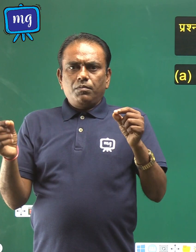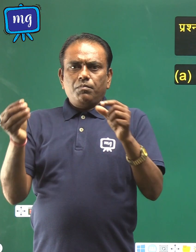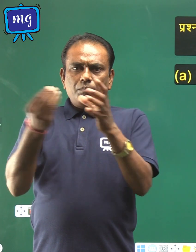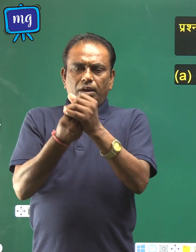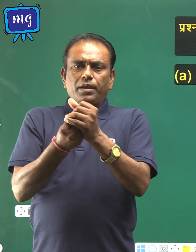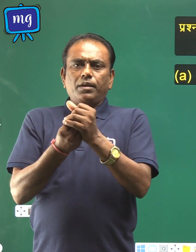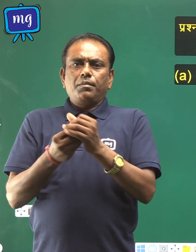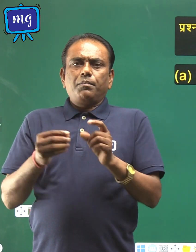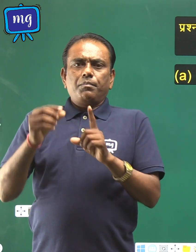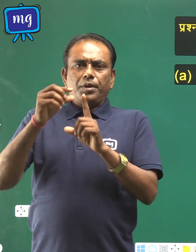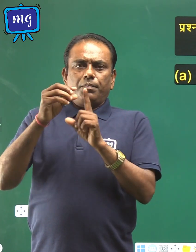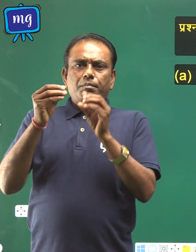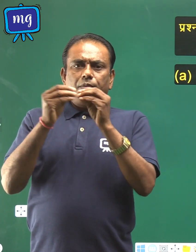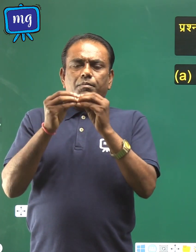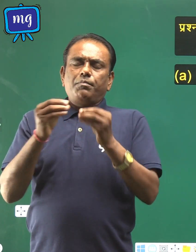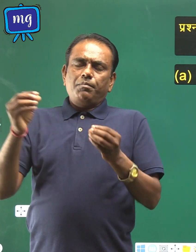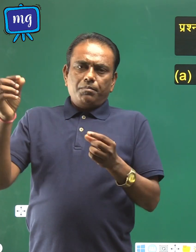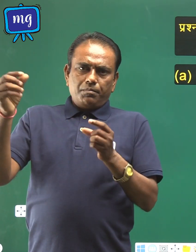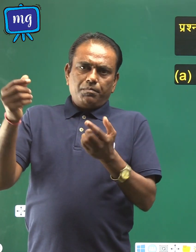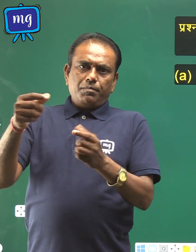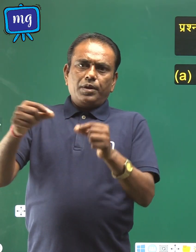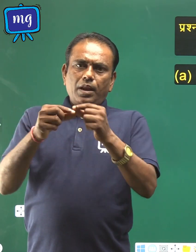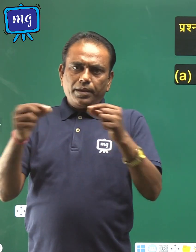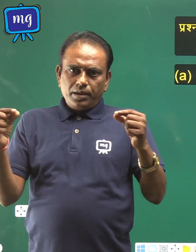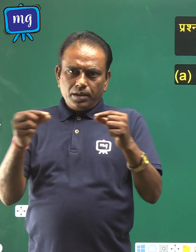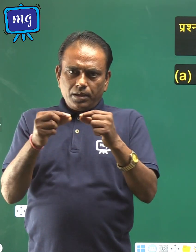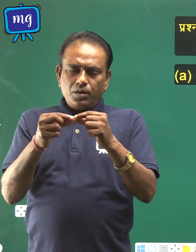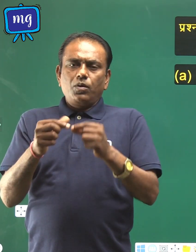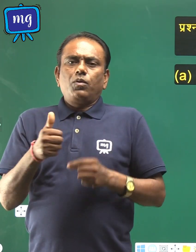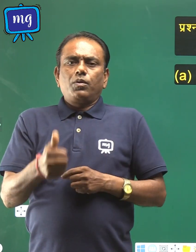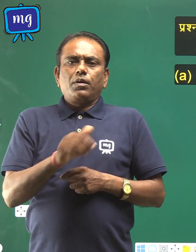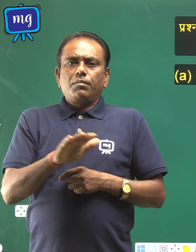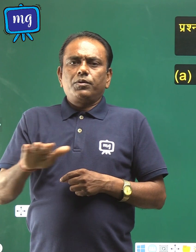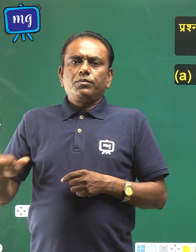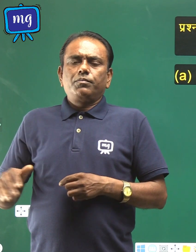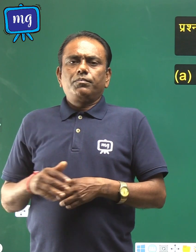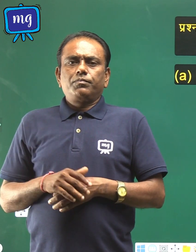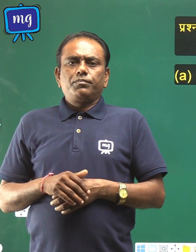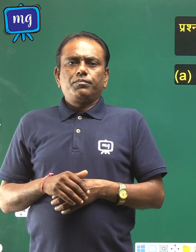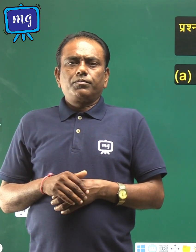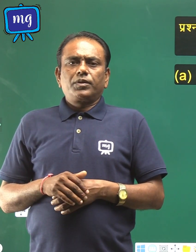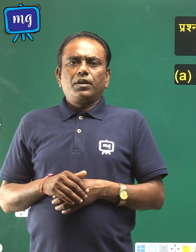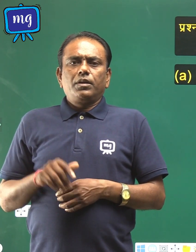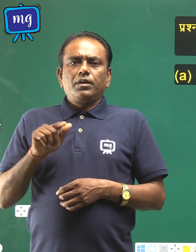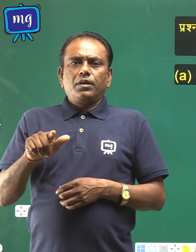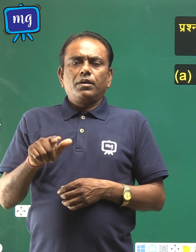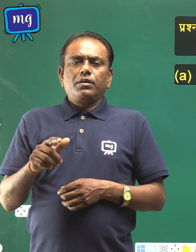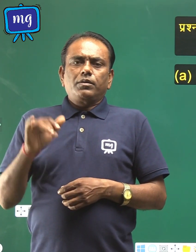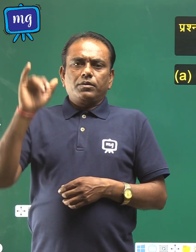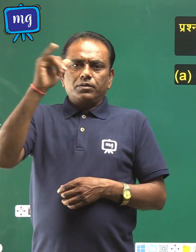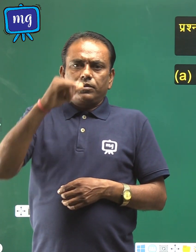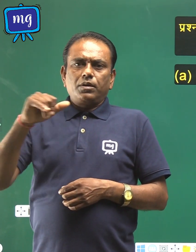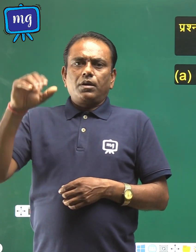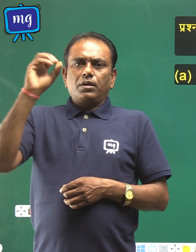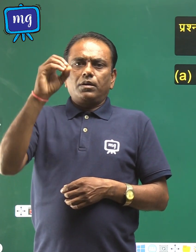बिंदु तक मिलाएंगे। ठीक है बच्चों, तो इस तरह ये 60 डिग्री